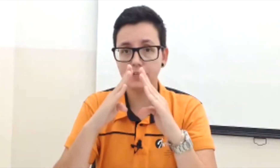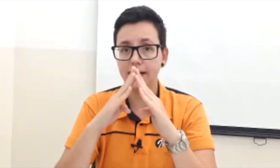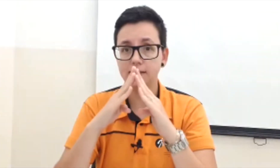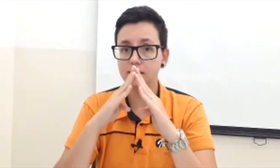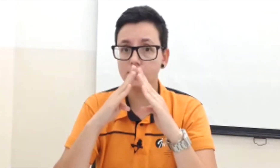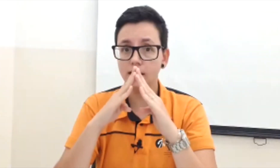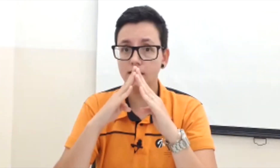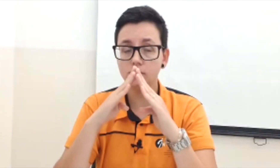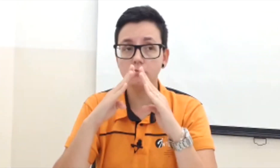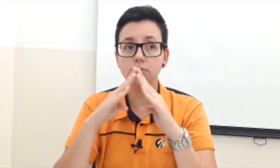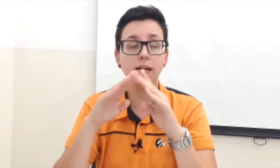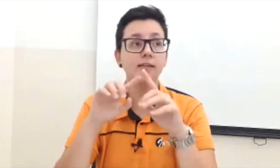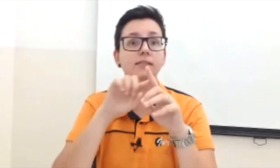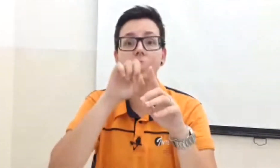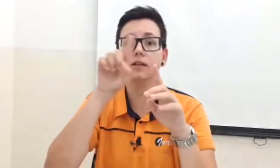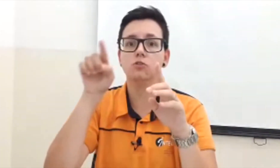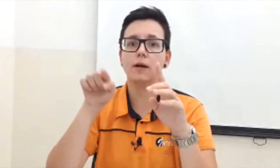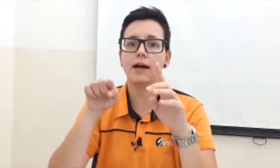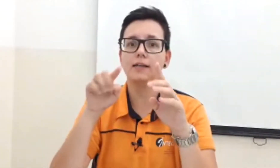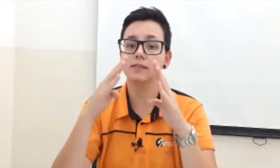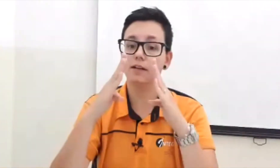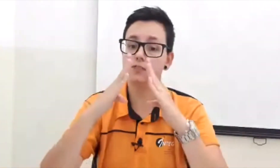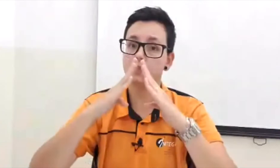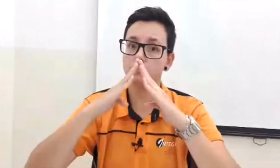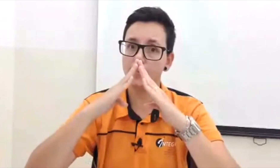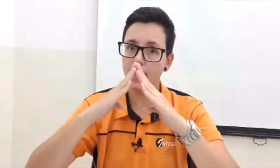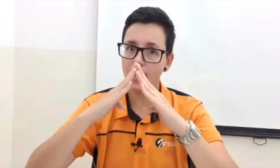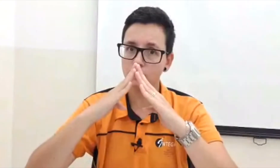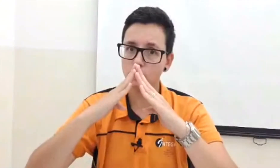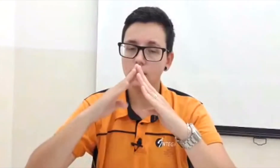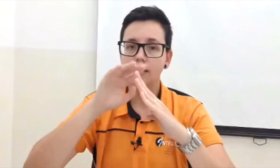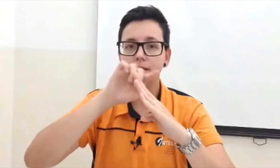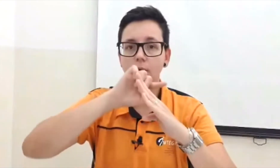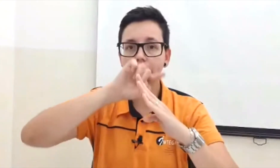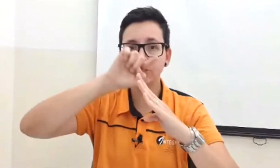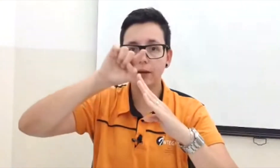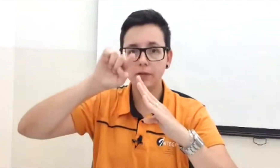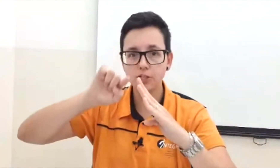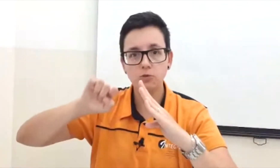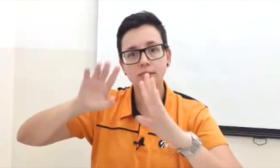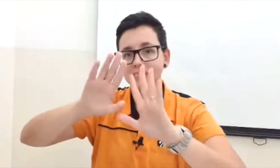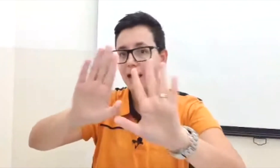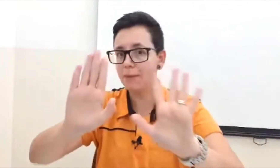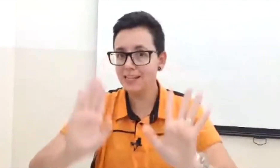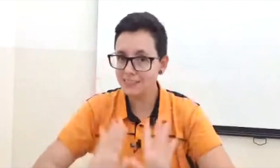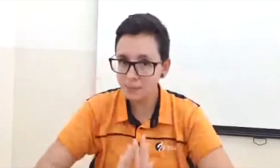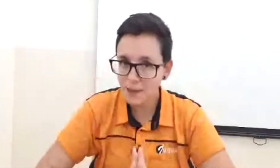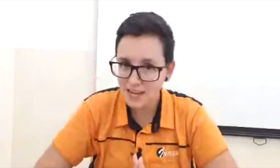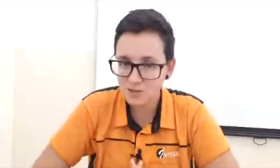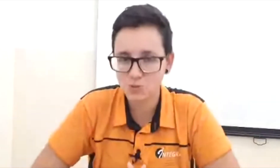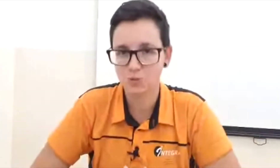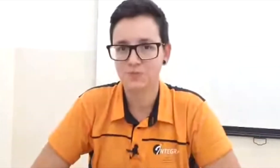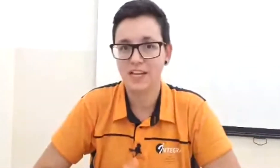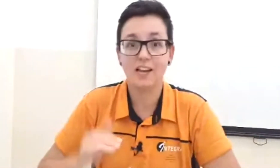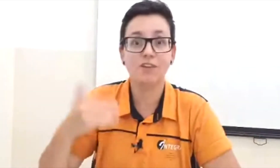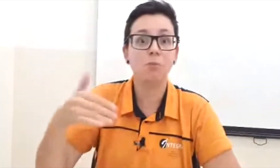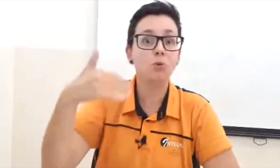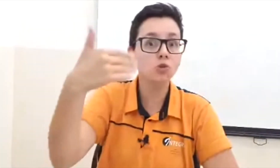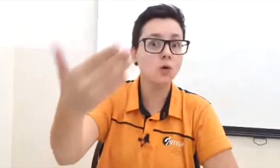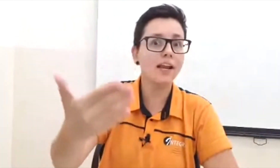você não tá desenhando uma casa, você está fazendo telhado. Então, ele já imagina um estabelecimento. Ele vai muito além